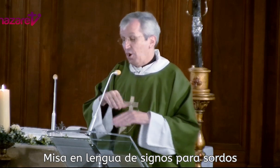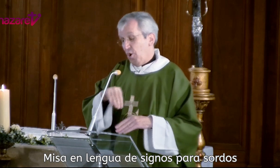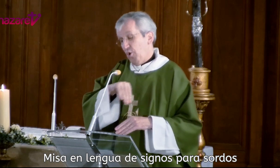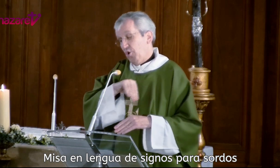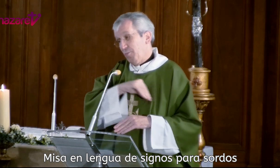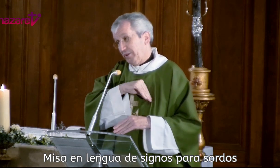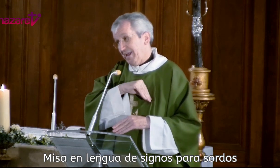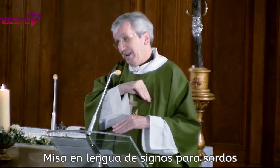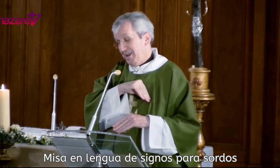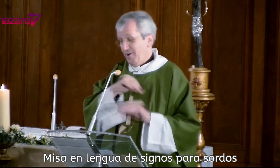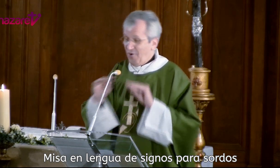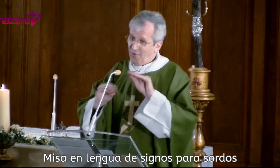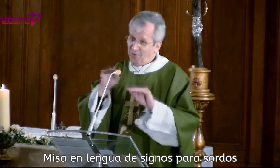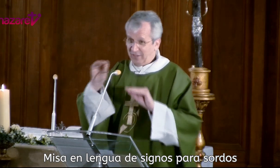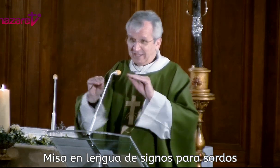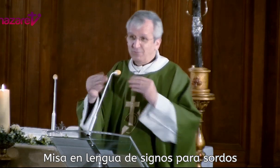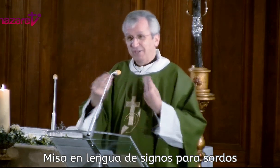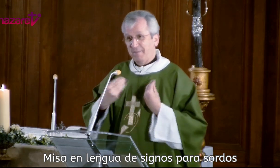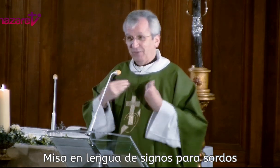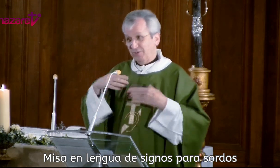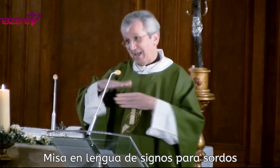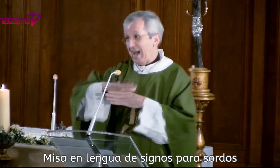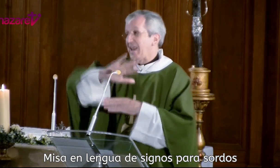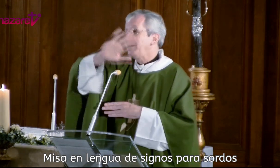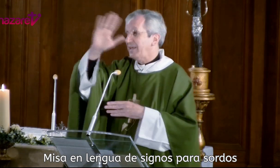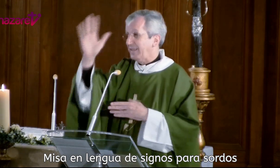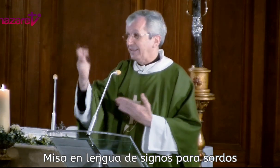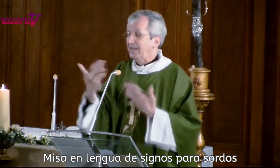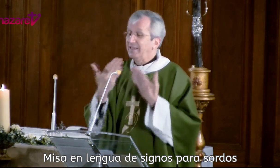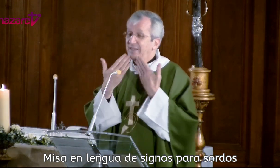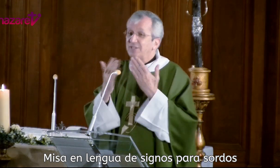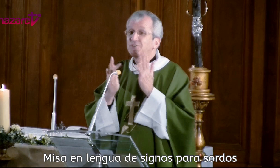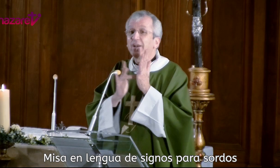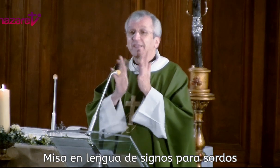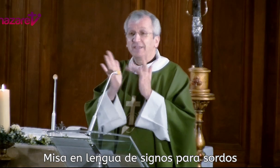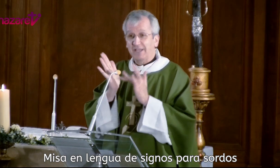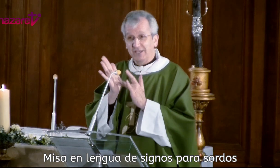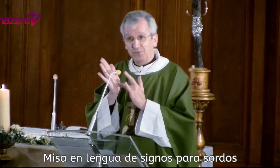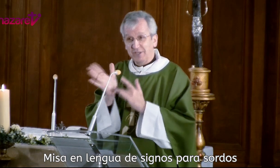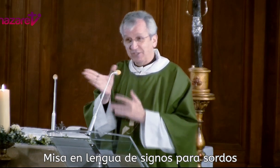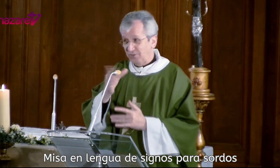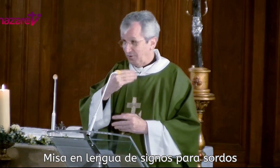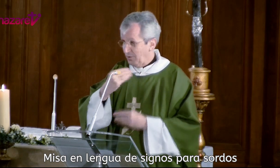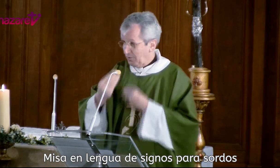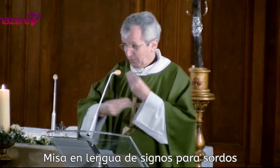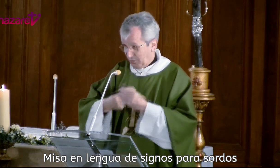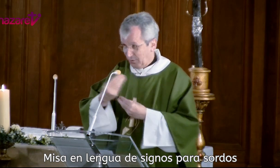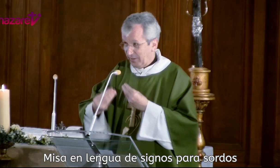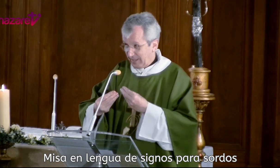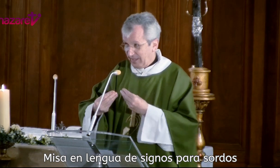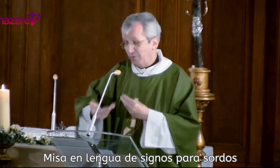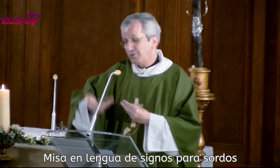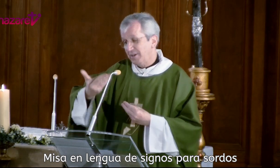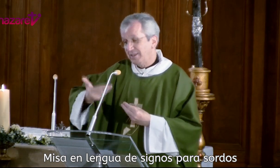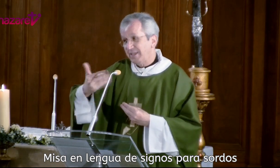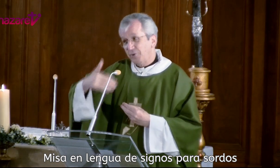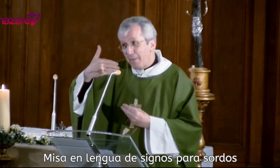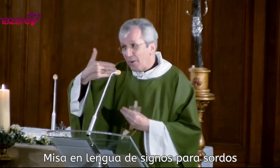lo mortal con lo que estamos llamados a la vida eterna. Y esto gracias a Jesucristo. Todo lo que hacemos tiene un valor